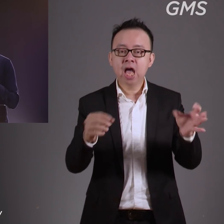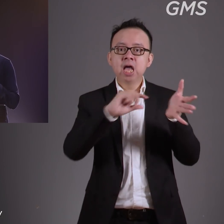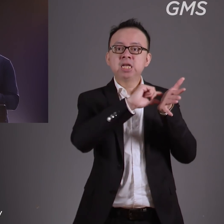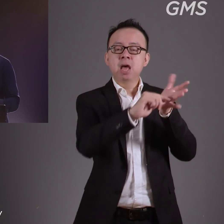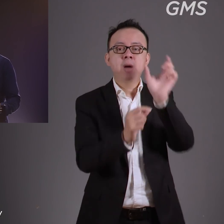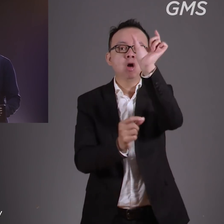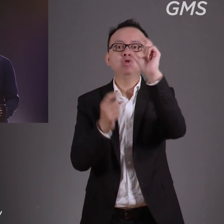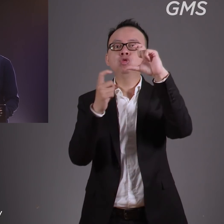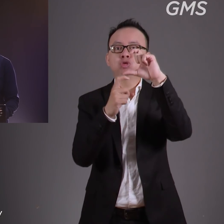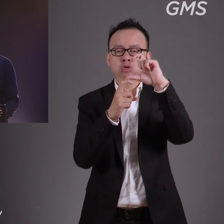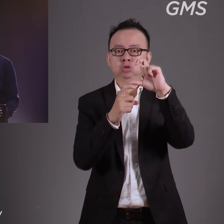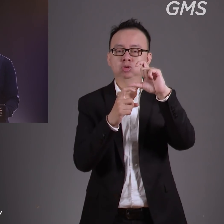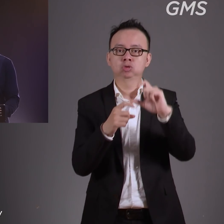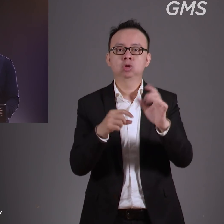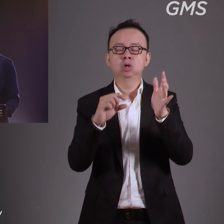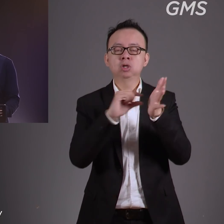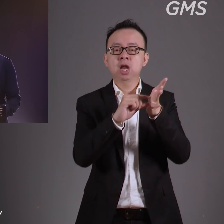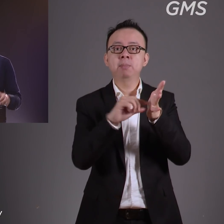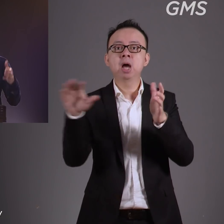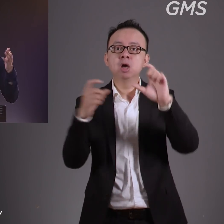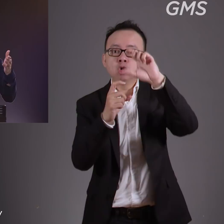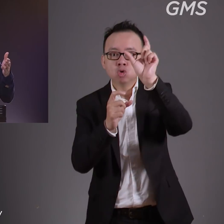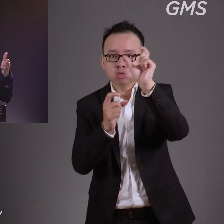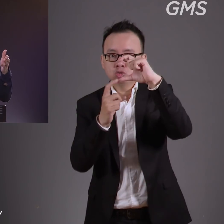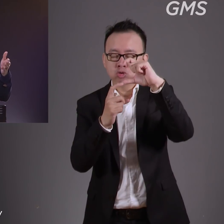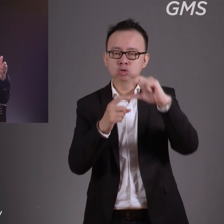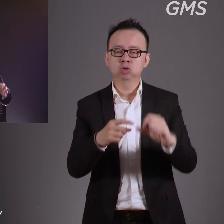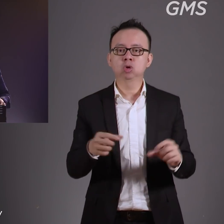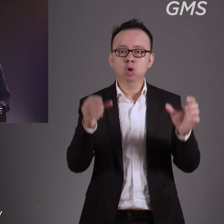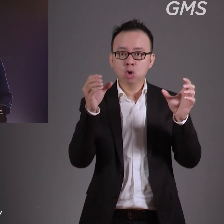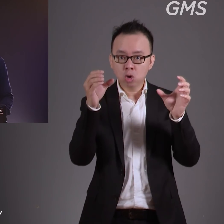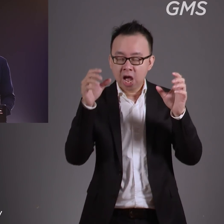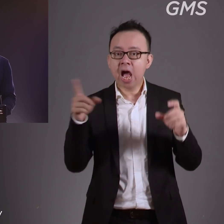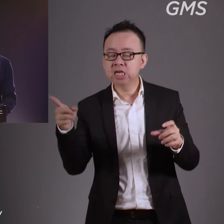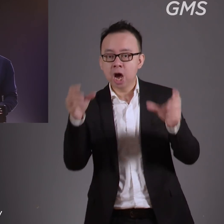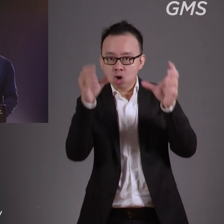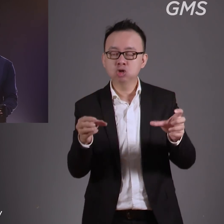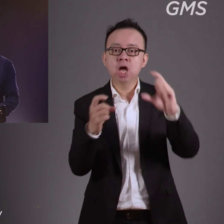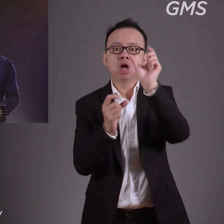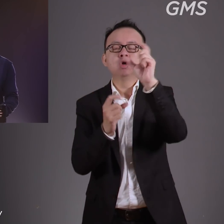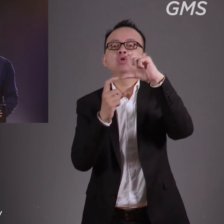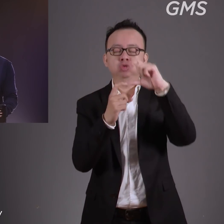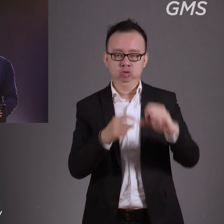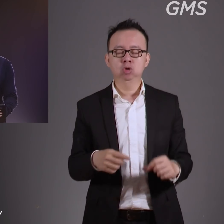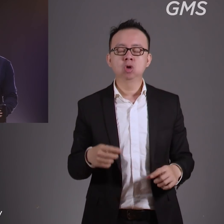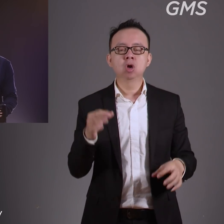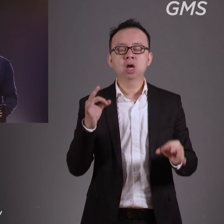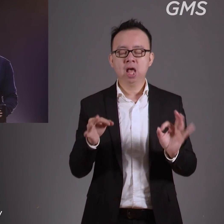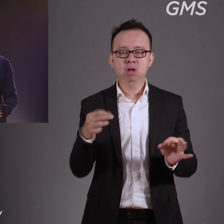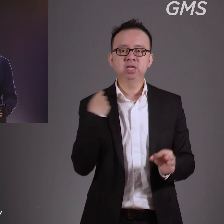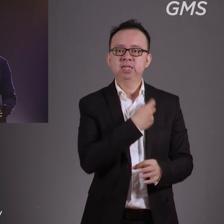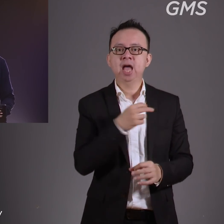oleh anaknya Sem, namanya Us. Ada satu kota namanya Us juga. Kalau Anda baca di kitab Ayub,